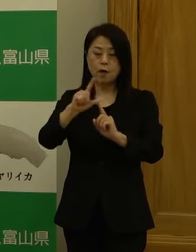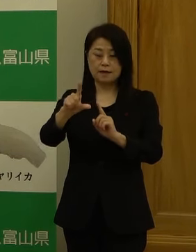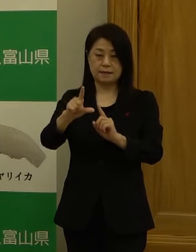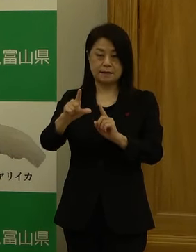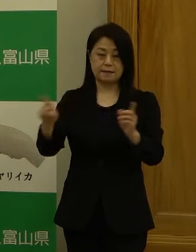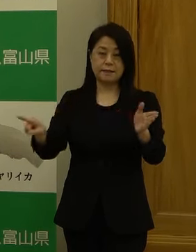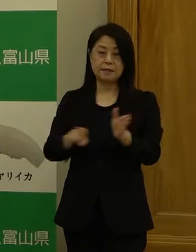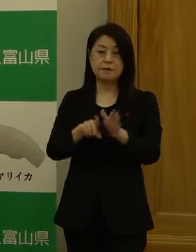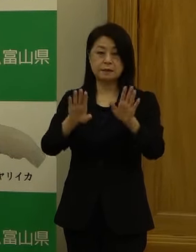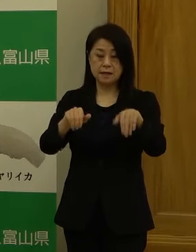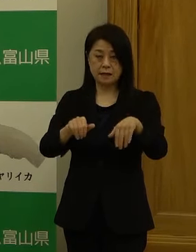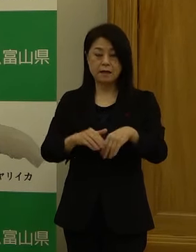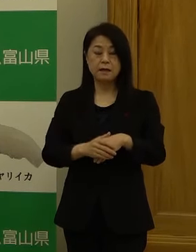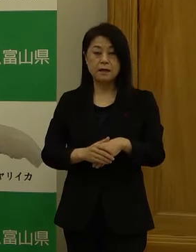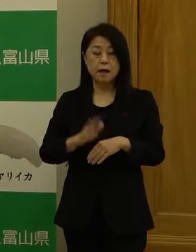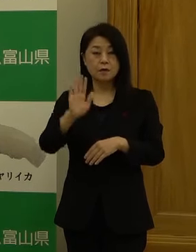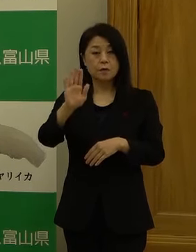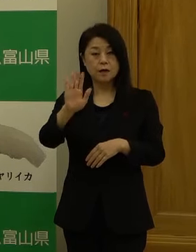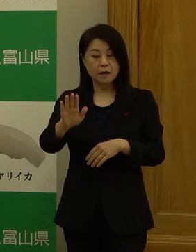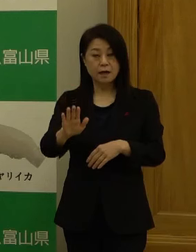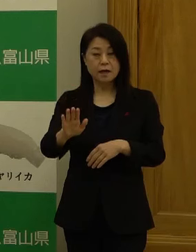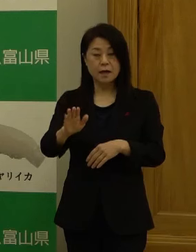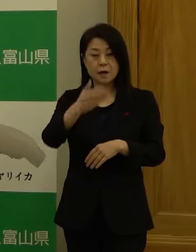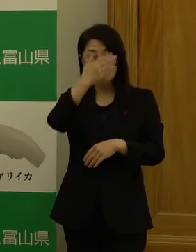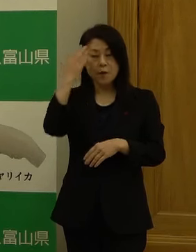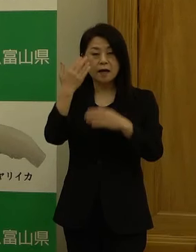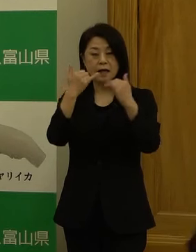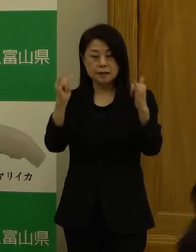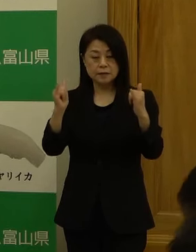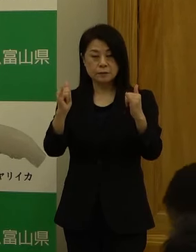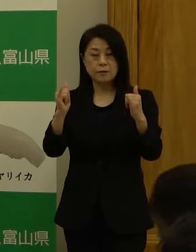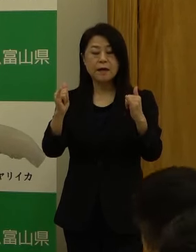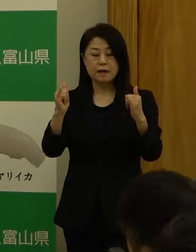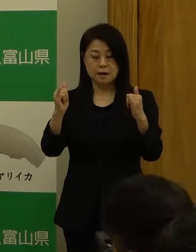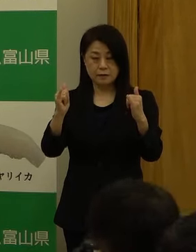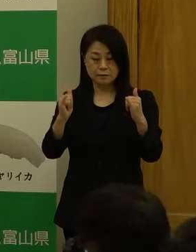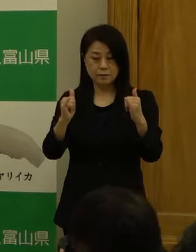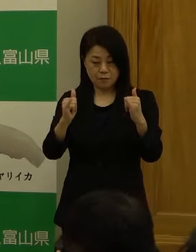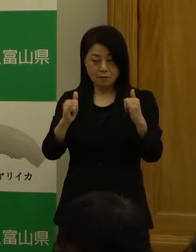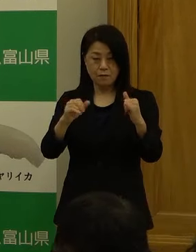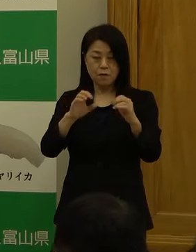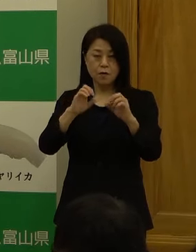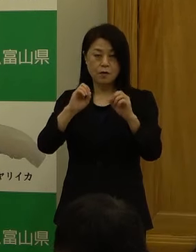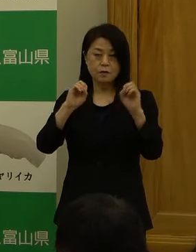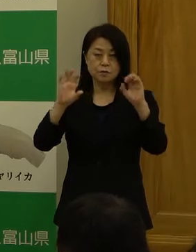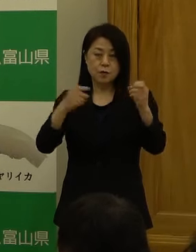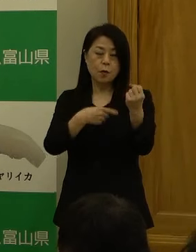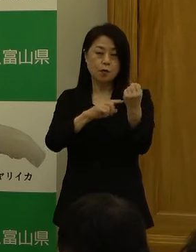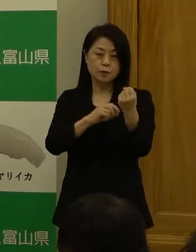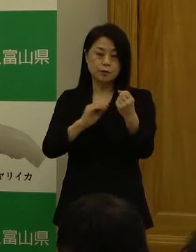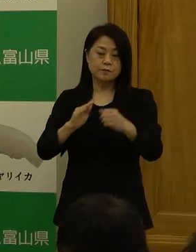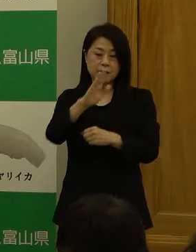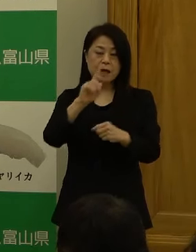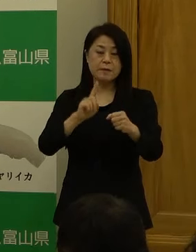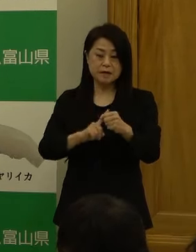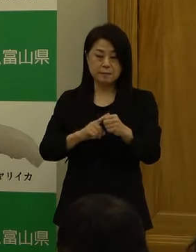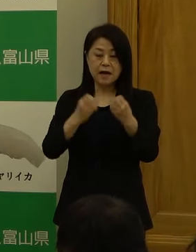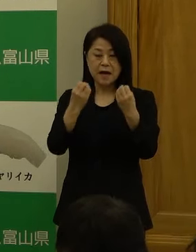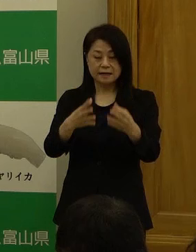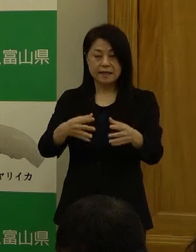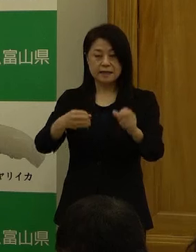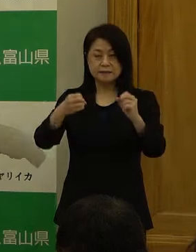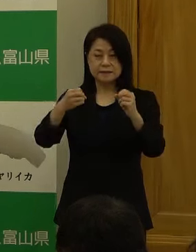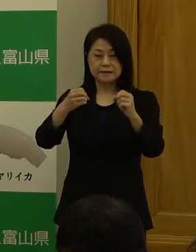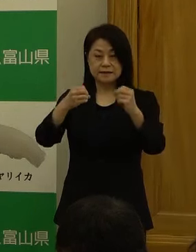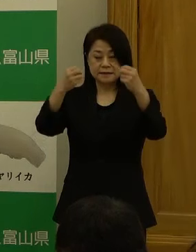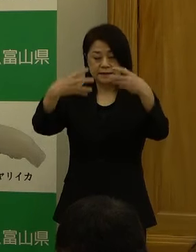ました。これからですね、若年層への訴求力を高めるため、新たに別のチャンネル新チャンネルを開設